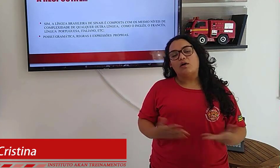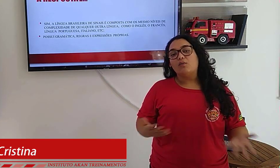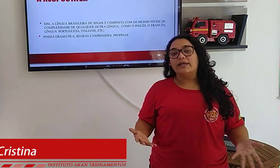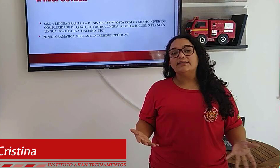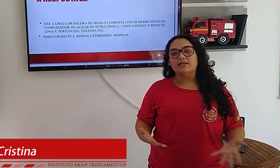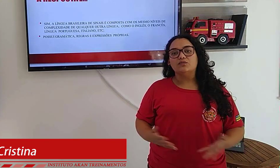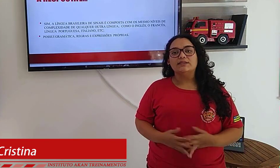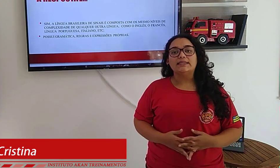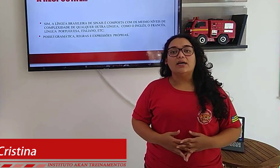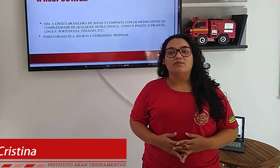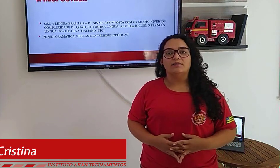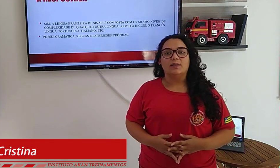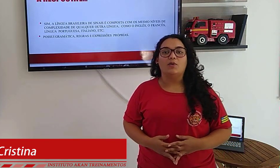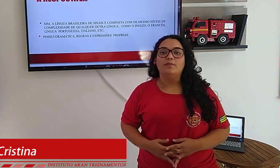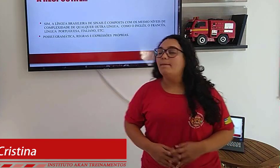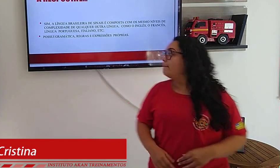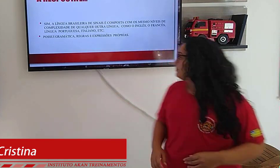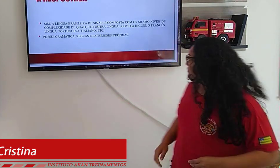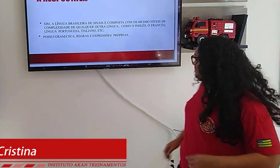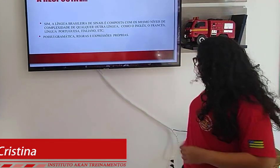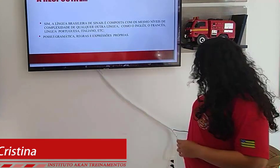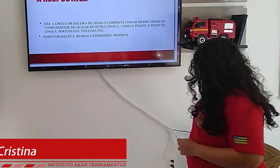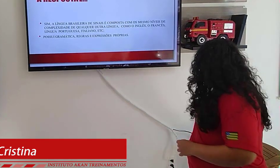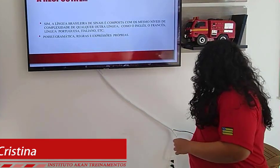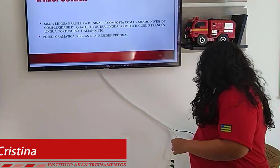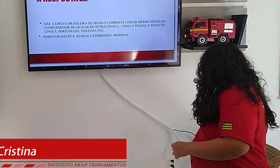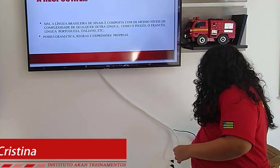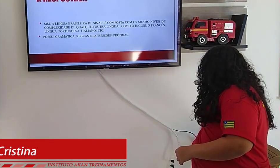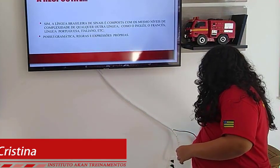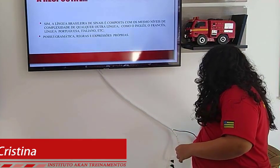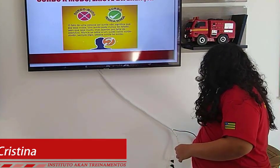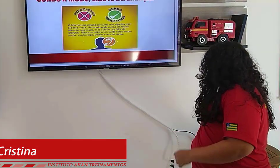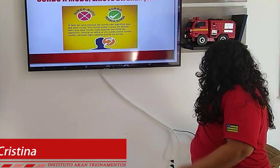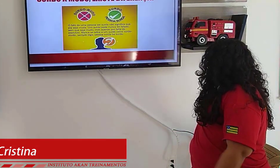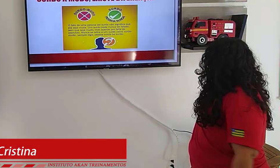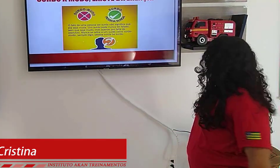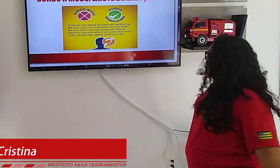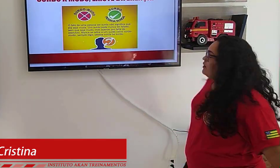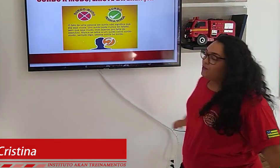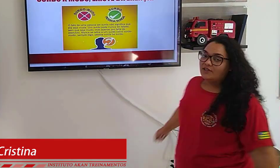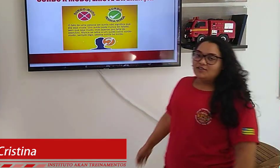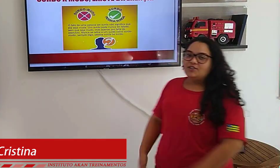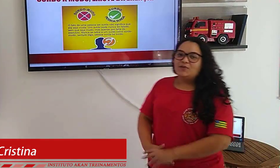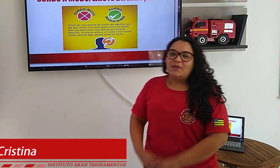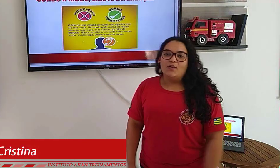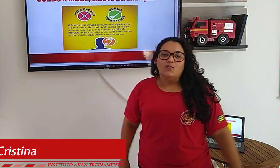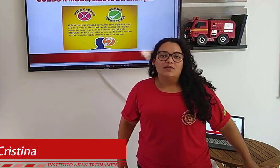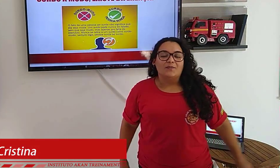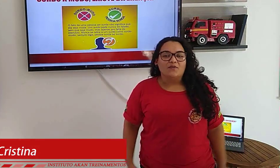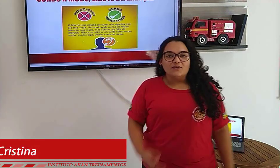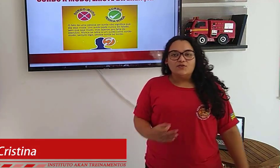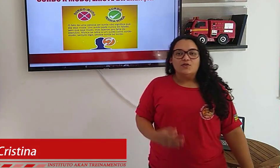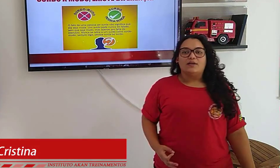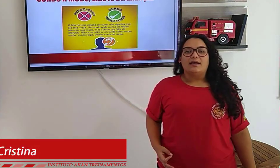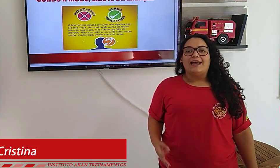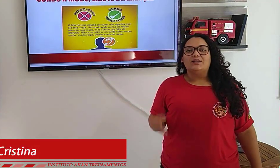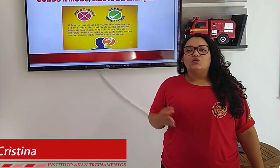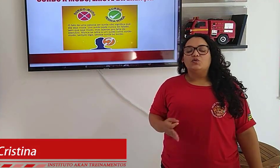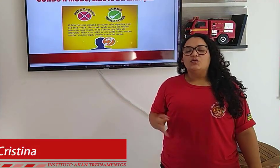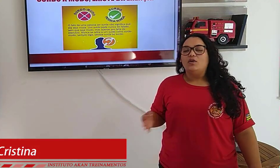compreensão do sinal, tá bom? Muita gente me pergunta, pergunta, professora, é surdo ou